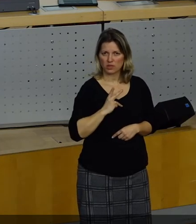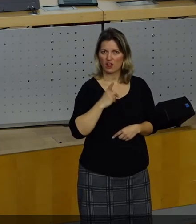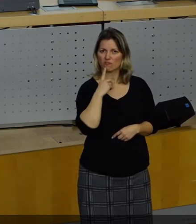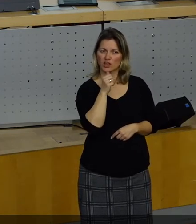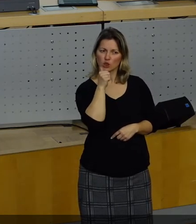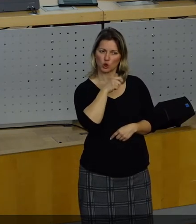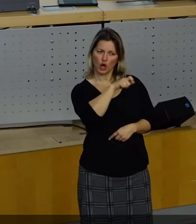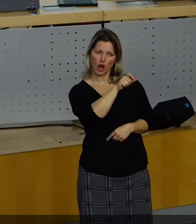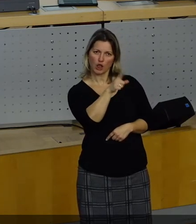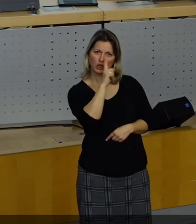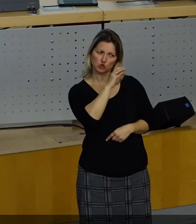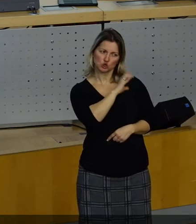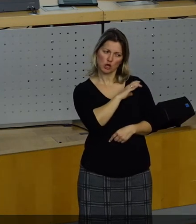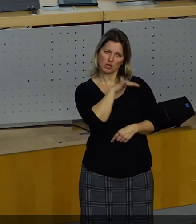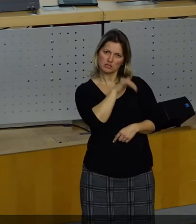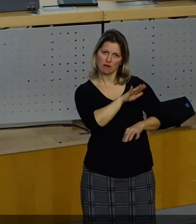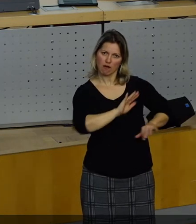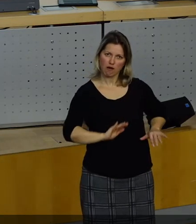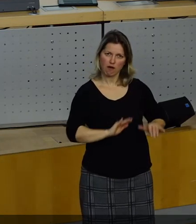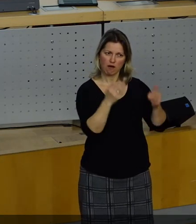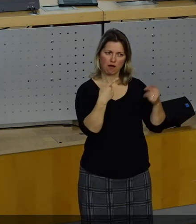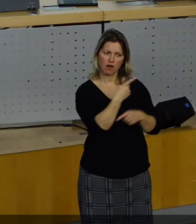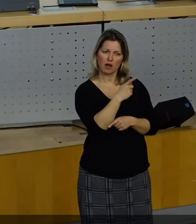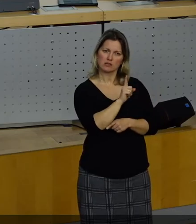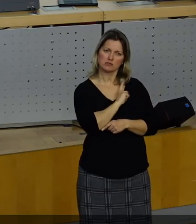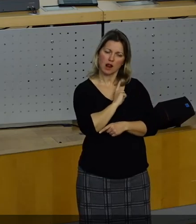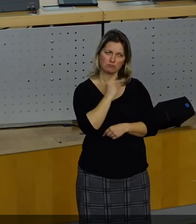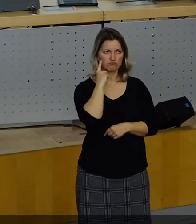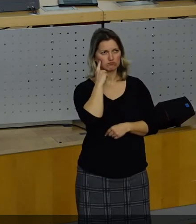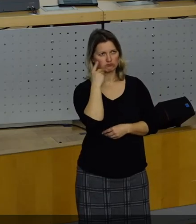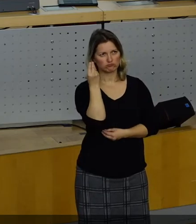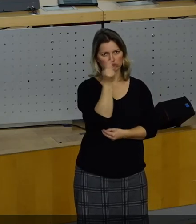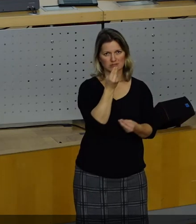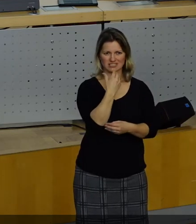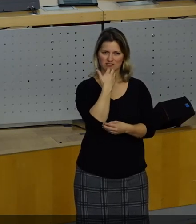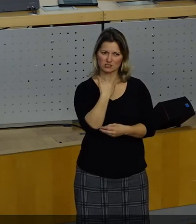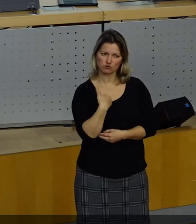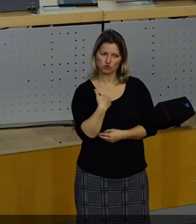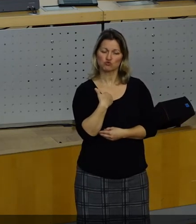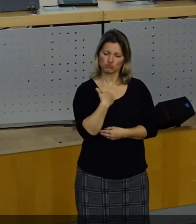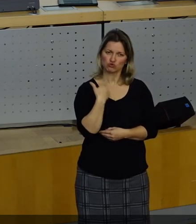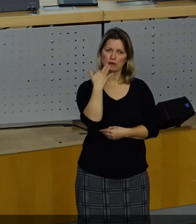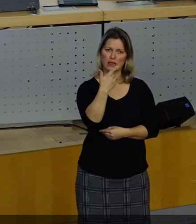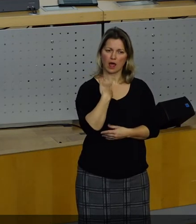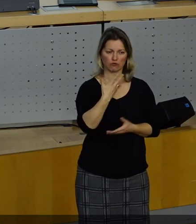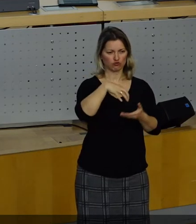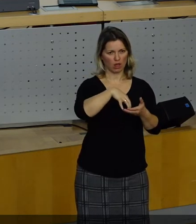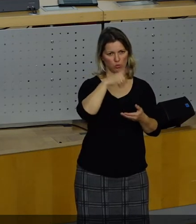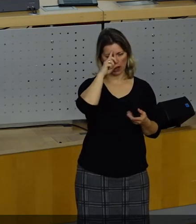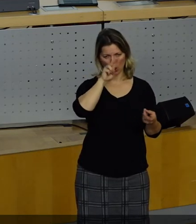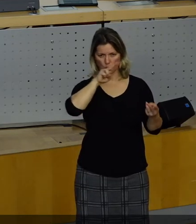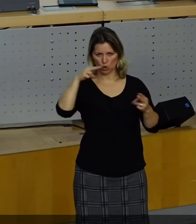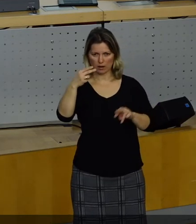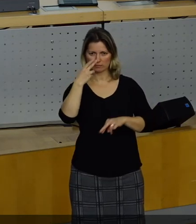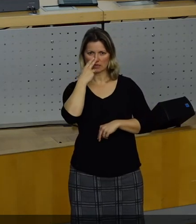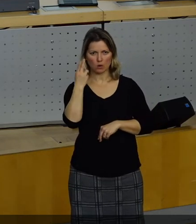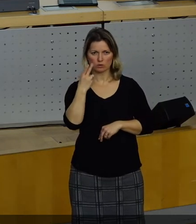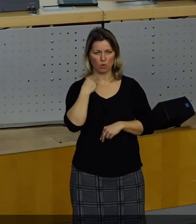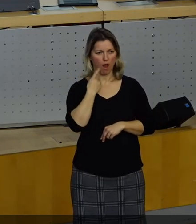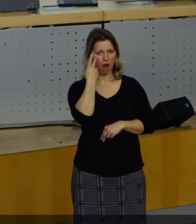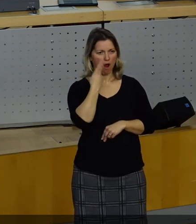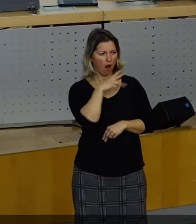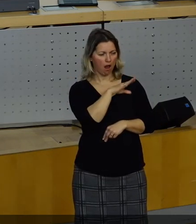geben, dass sie ihre eigene Handschrift auch in der Gestaltung, im Design der Stadt irgendwann mal wiederfindet. Wir sind dort irgendwie ganz ängstlich,